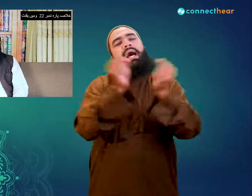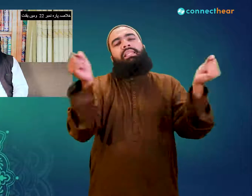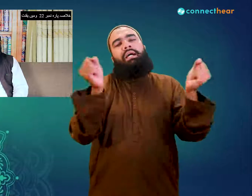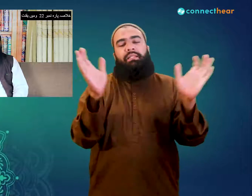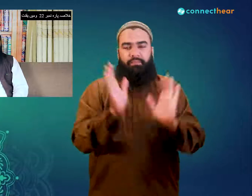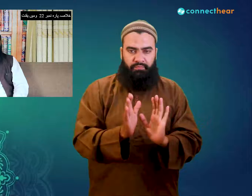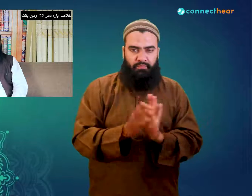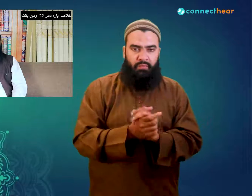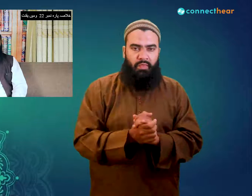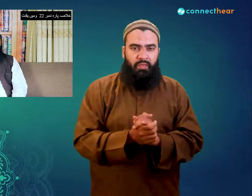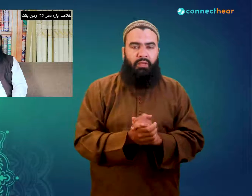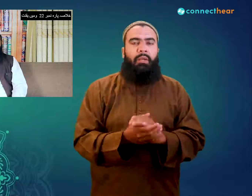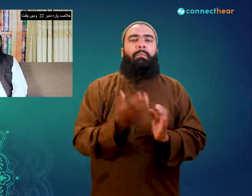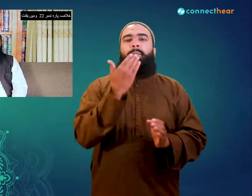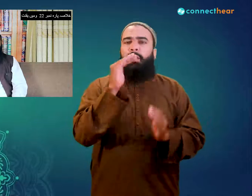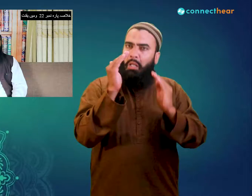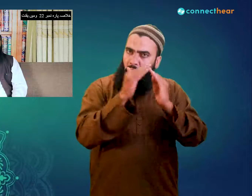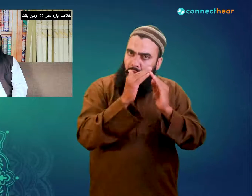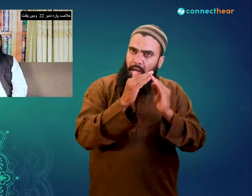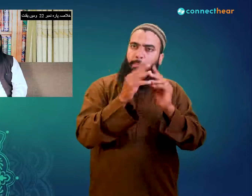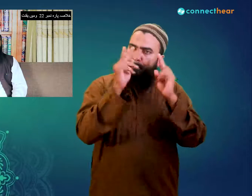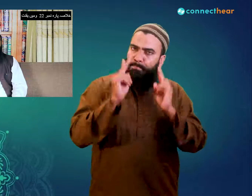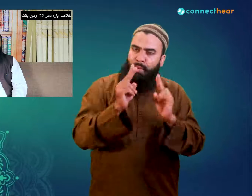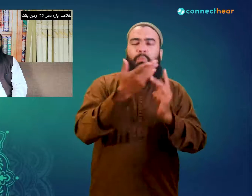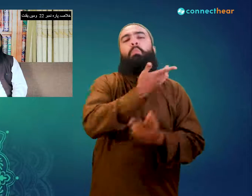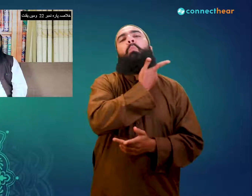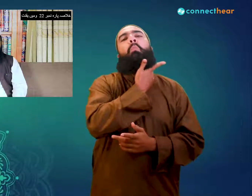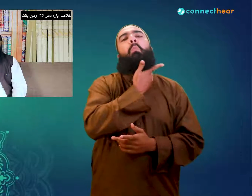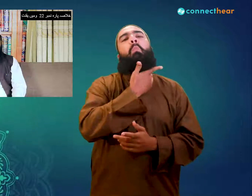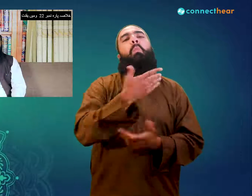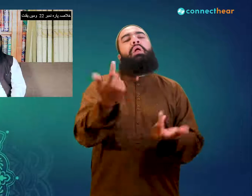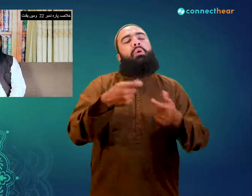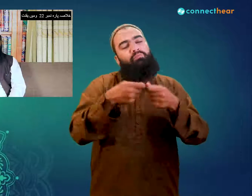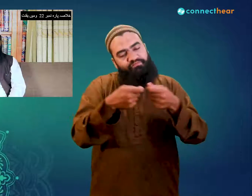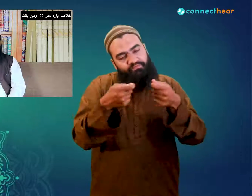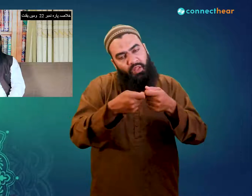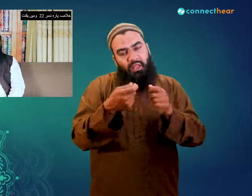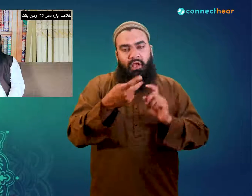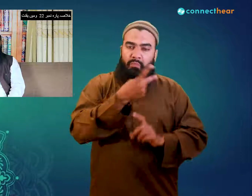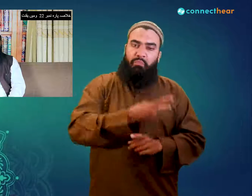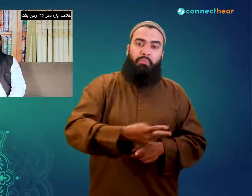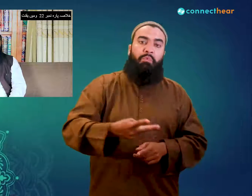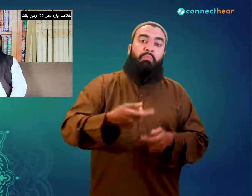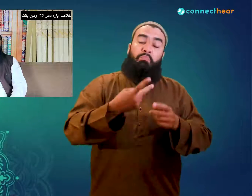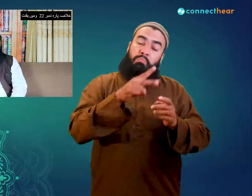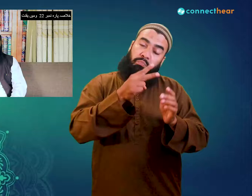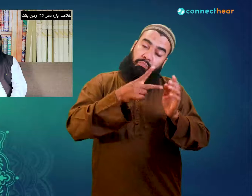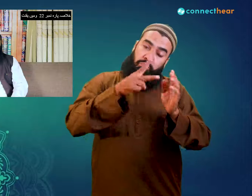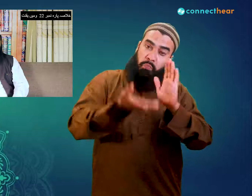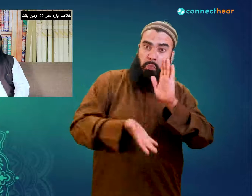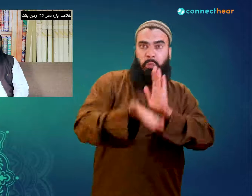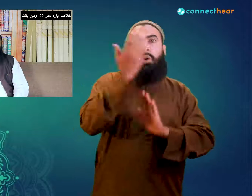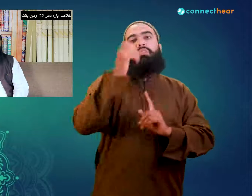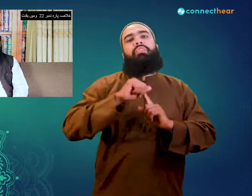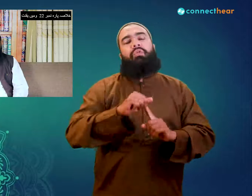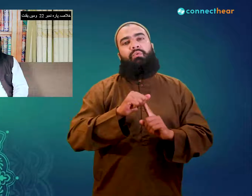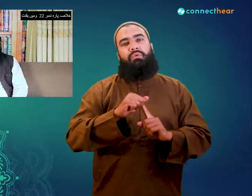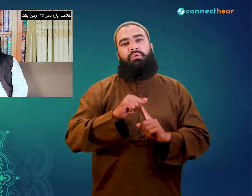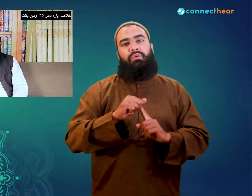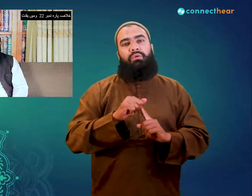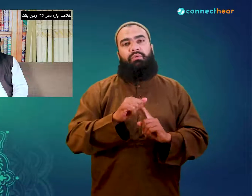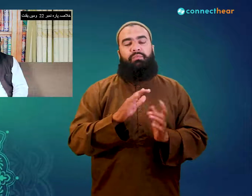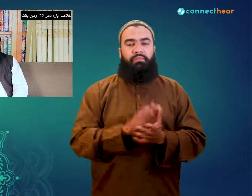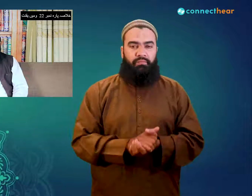شرط نہیں، اس لیے اللہ کے ذکر کو کثرت کے ساتھ کرنے کا حکم دیا گیا، چونکہ یہ کیا جا سکتا